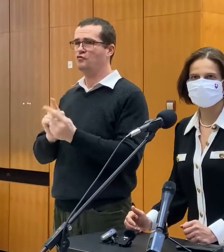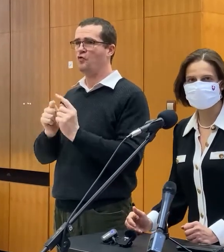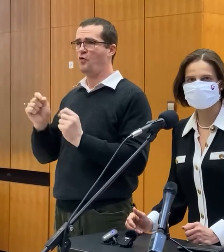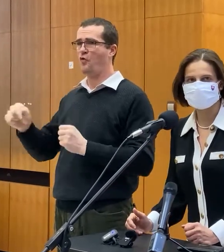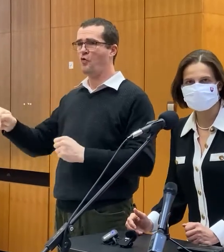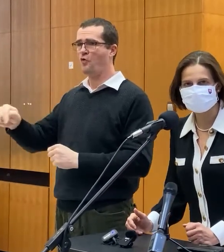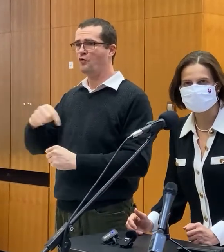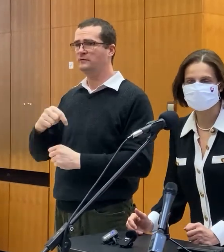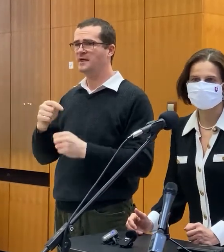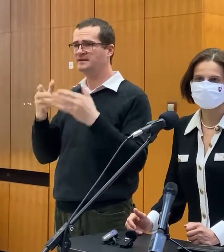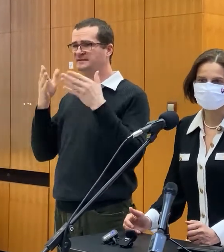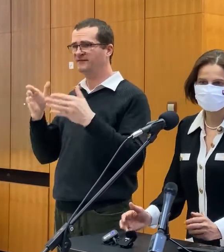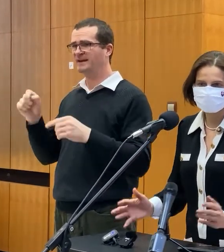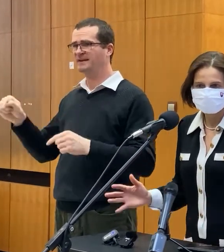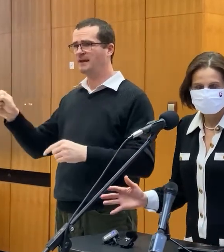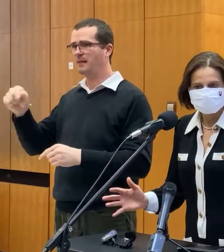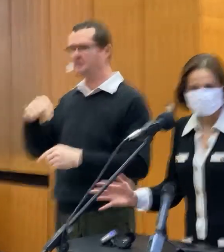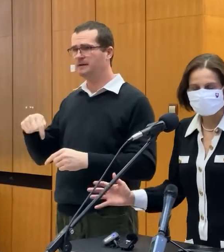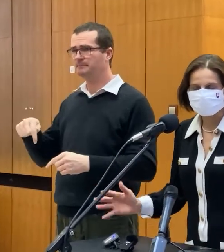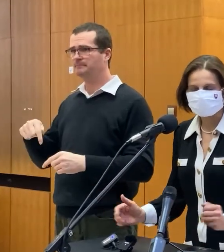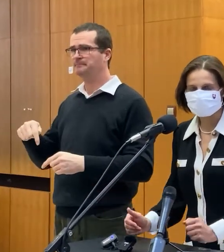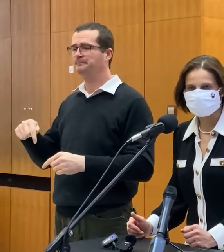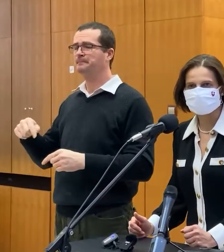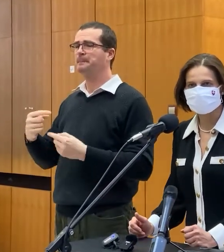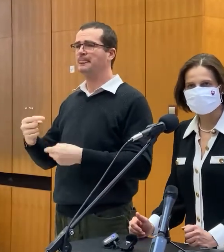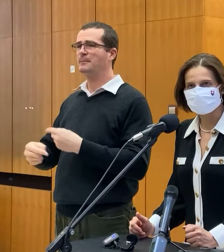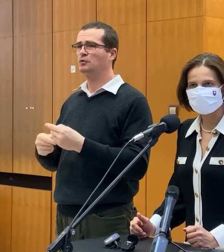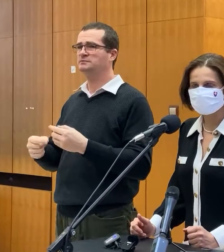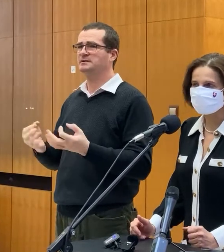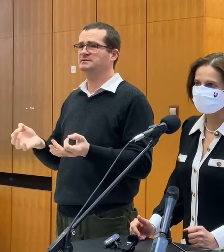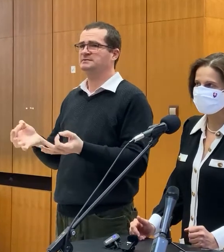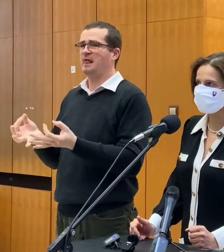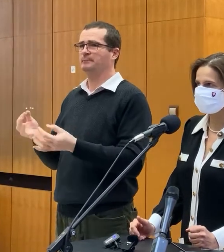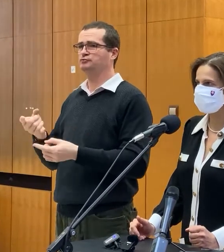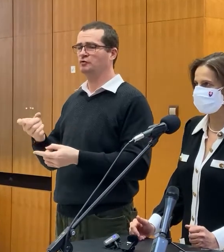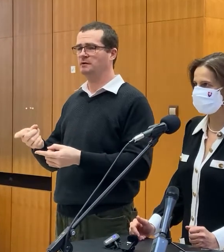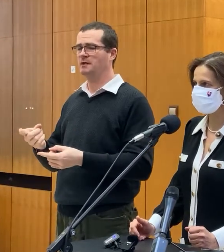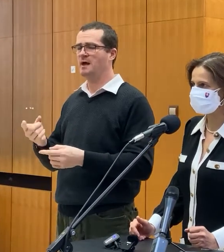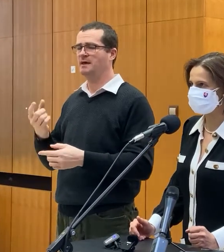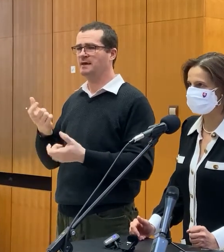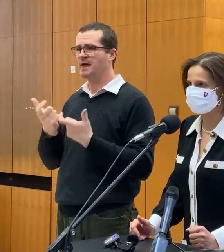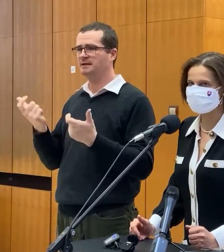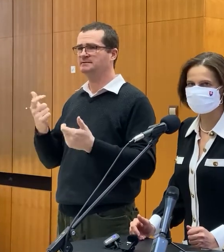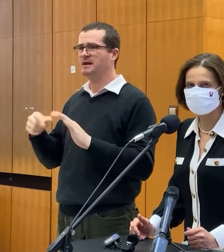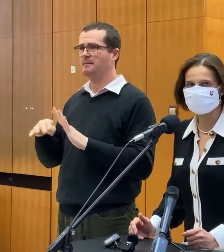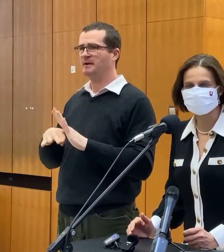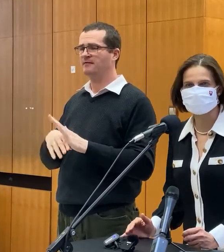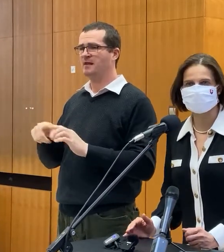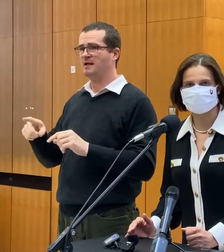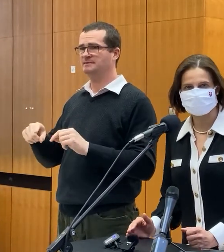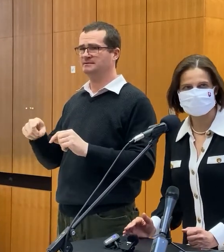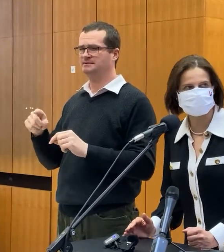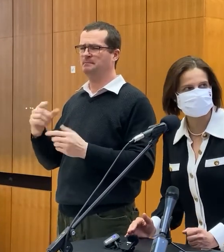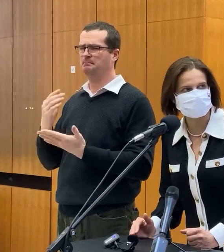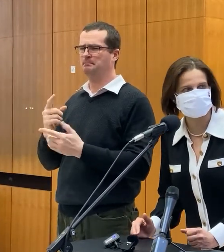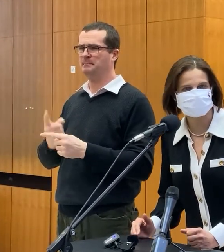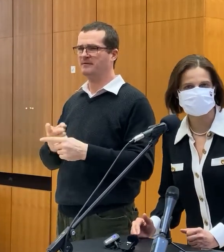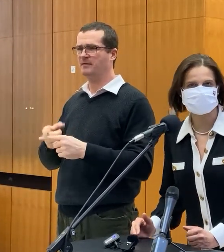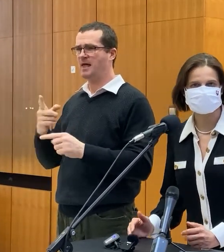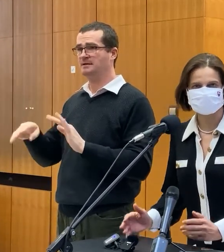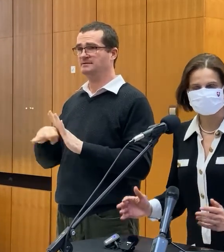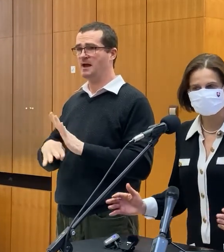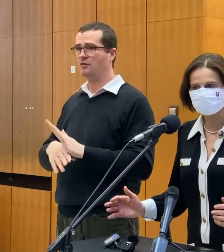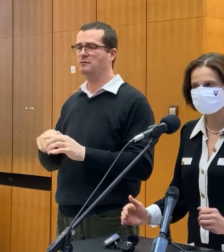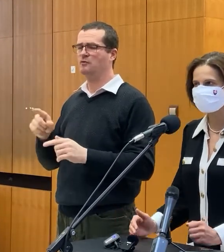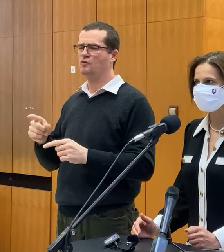týmito veriteľmi na procese ozdravenia, ku ktorému sú jasné pravidlá v zákone. Takže to tak by som povedala v stručnosti, čo je